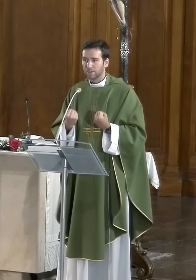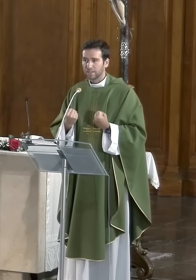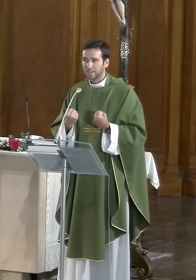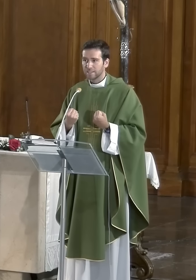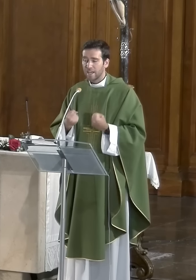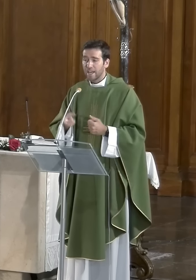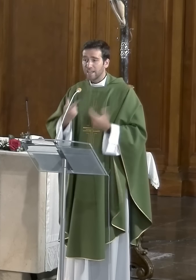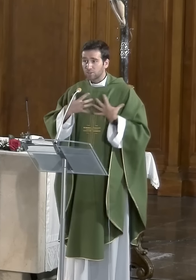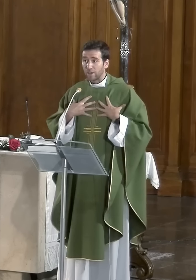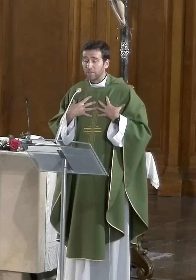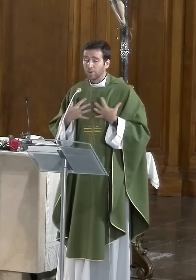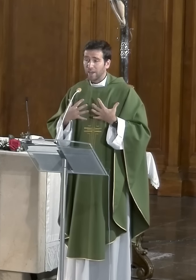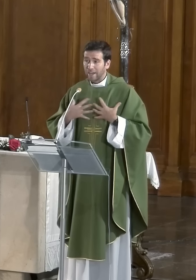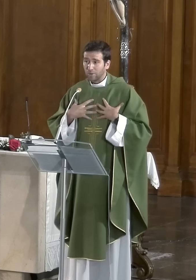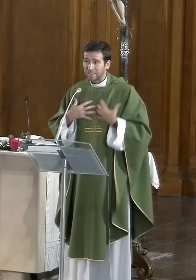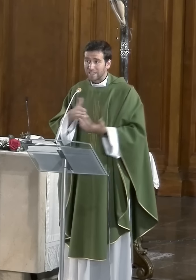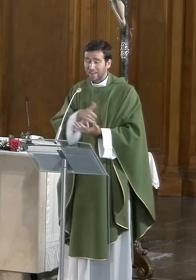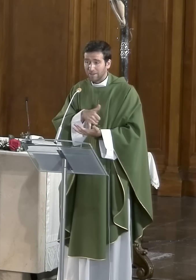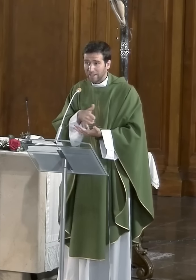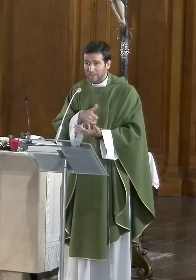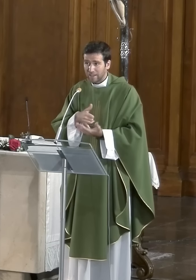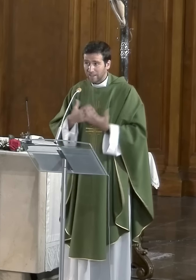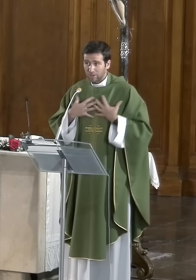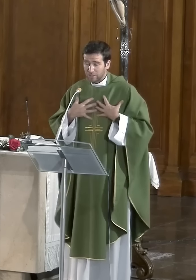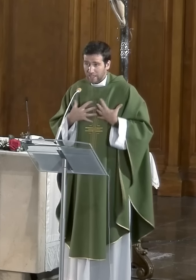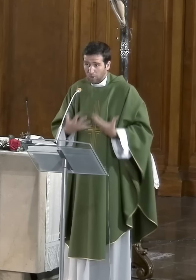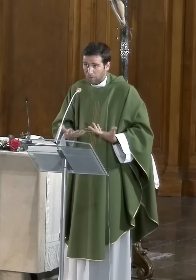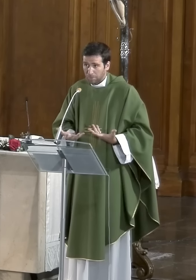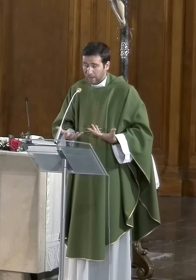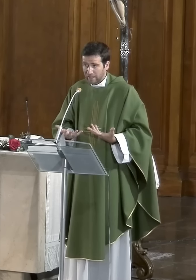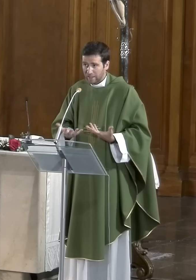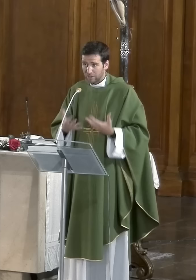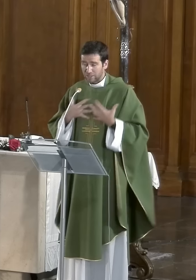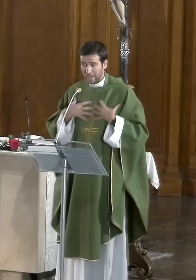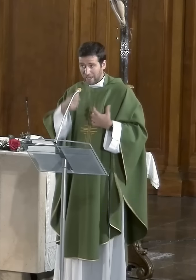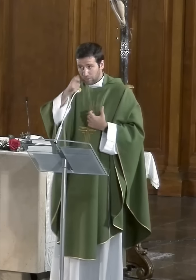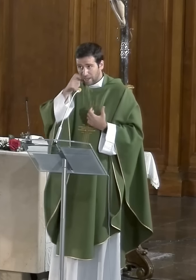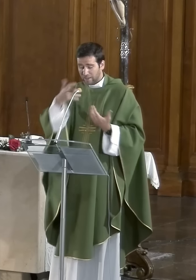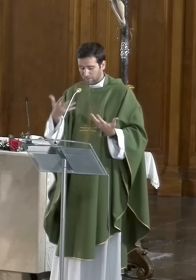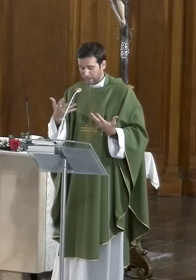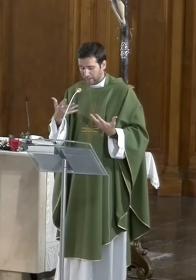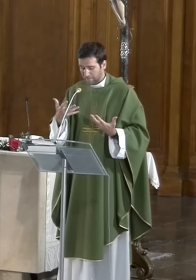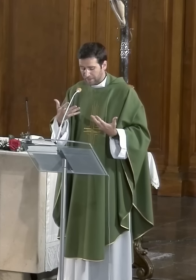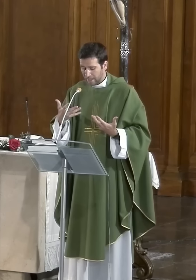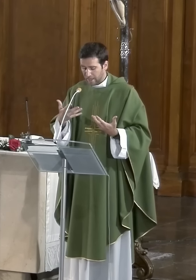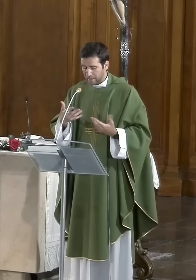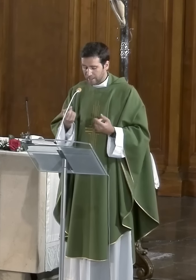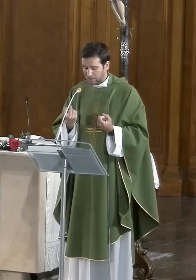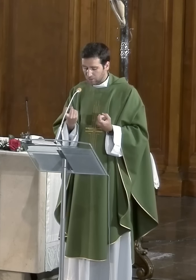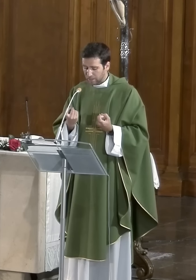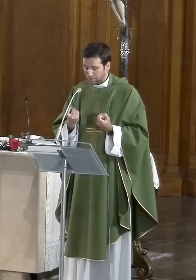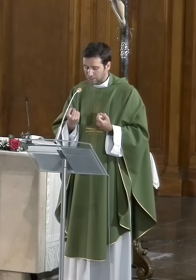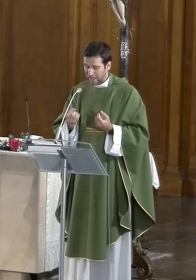fuertes. Es cuando en nuestra debilidad, en nuestra corporalidad, en nuestra naturaleza humana, descubrimos